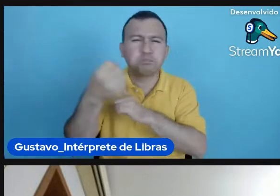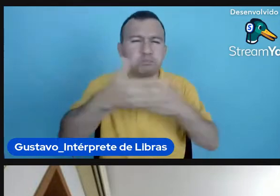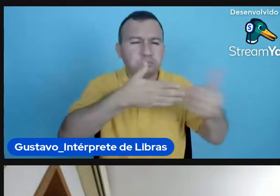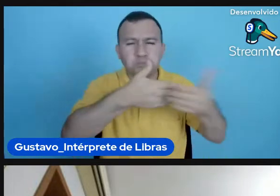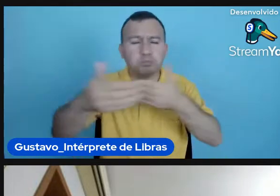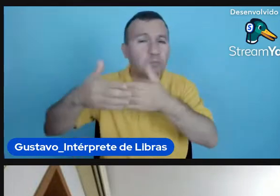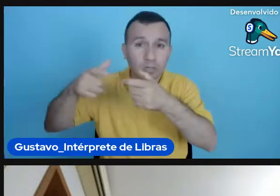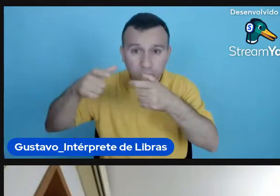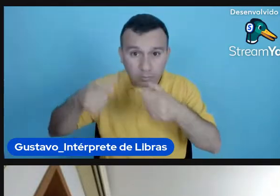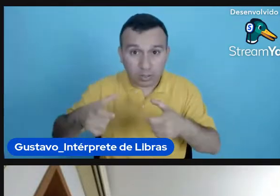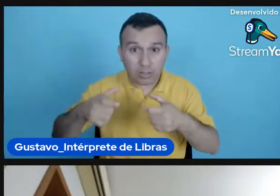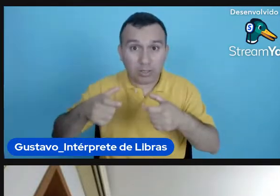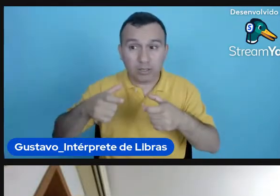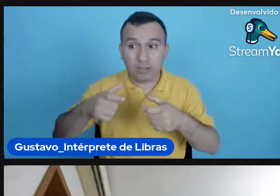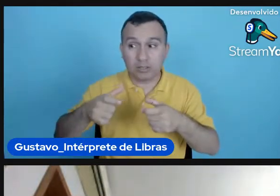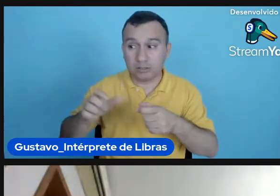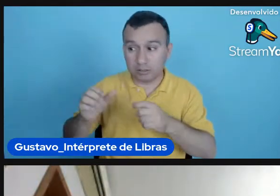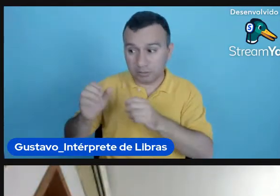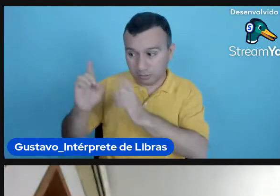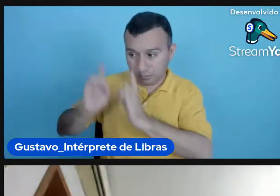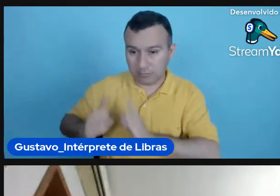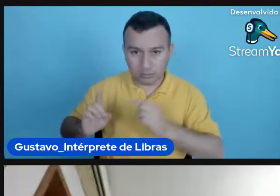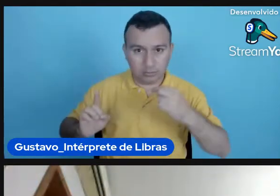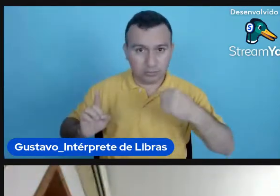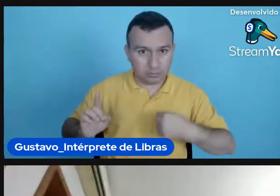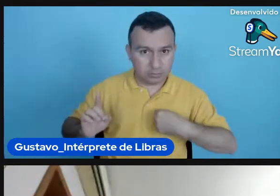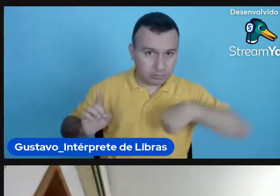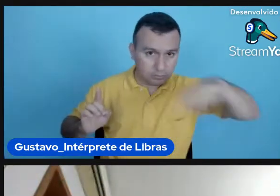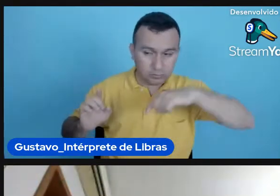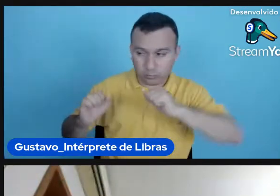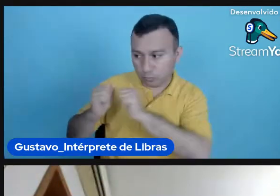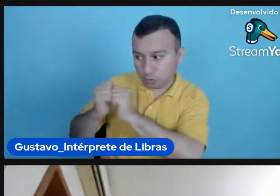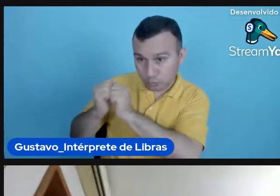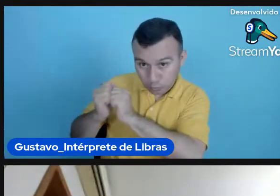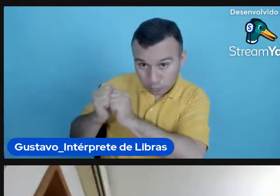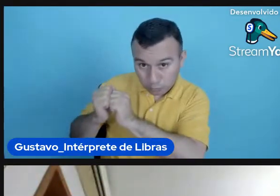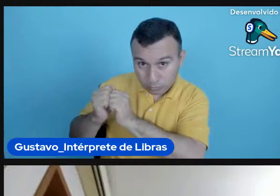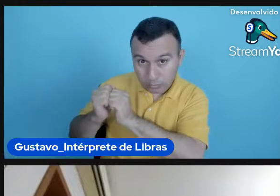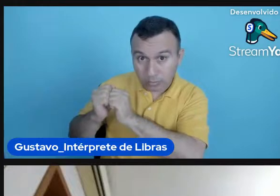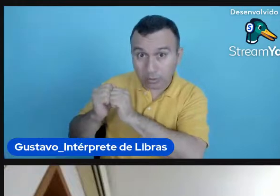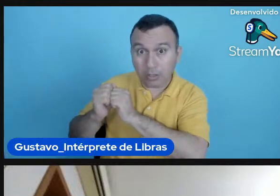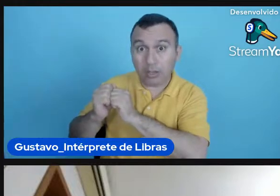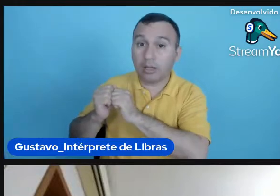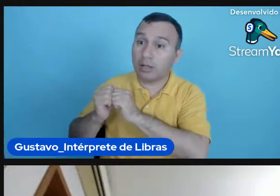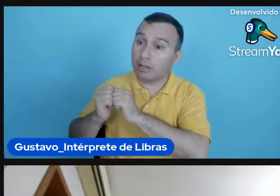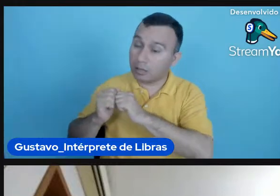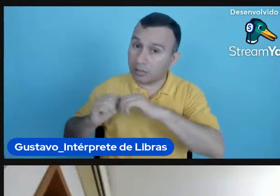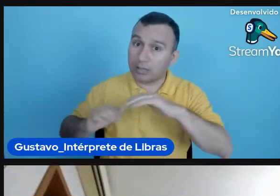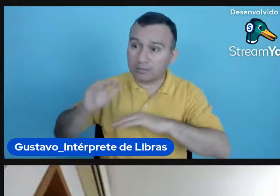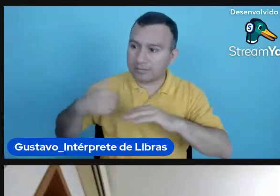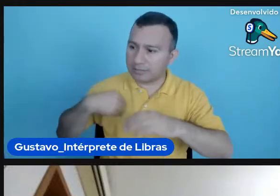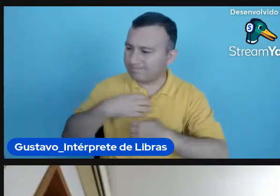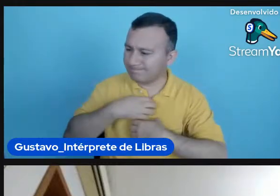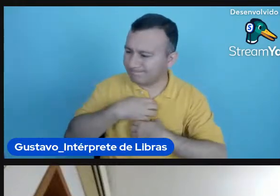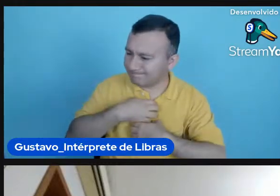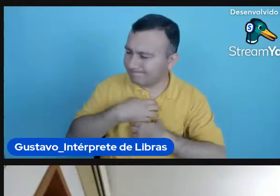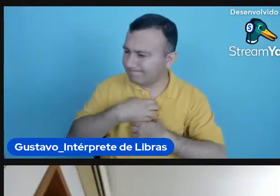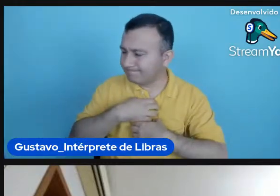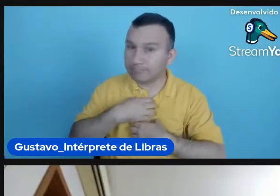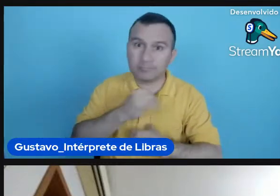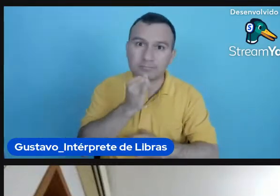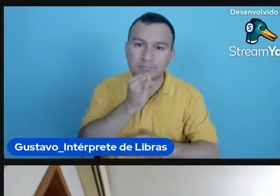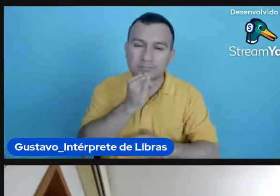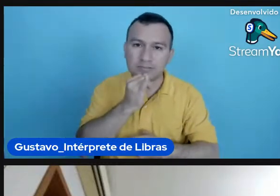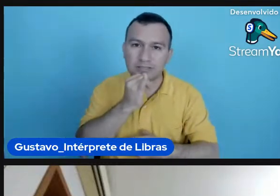permitir com que a gente, com que isso nos incomode, né? Olha, eu não vou sair da sala, porque na sala ainda